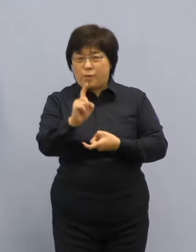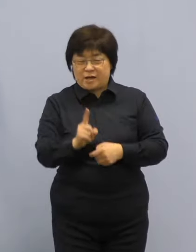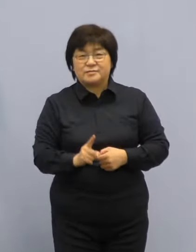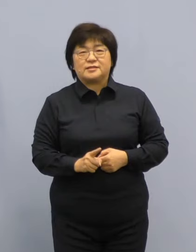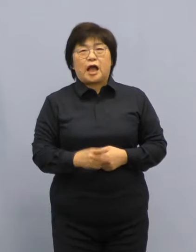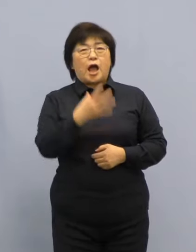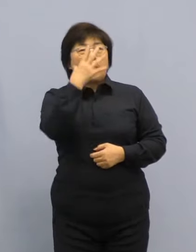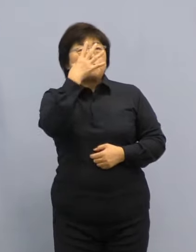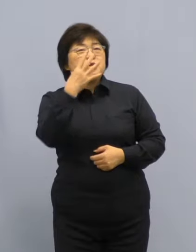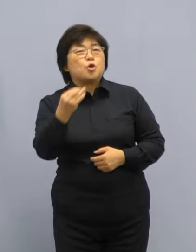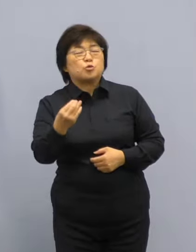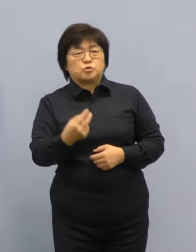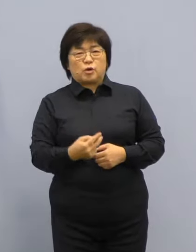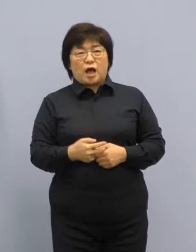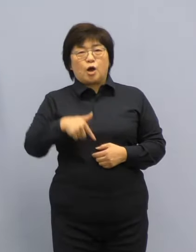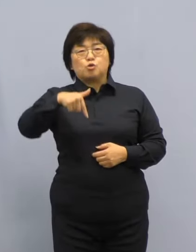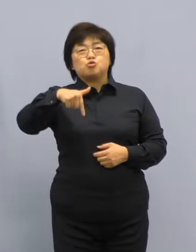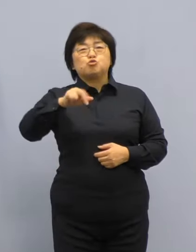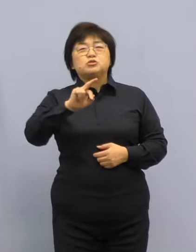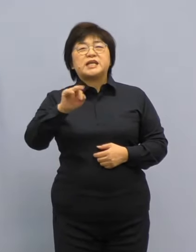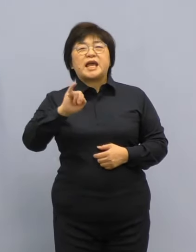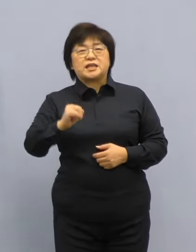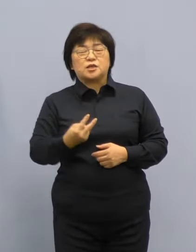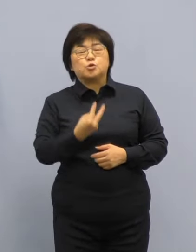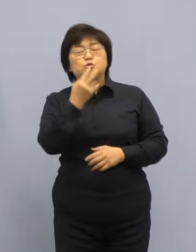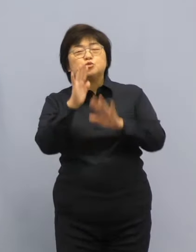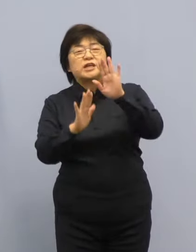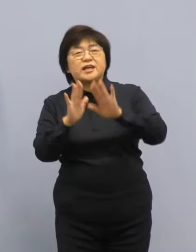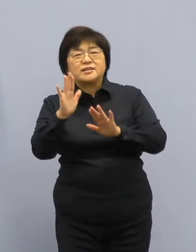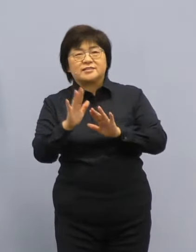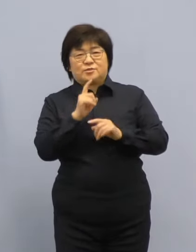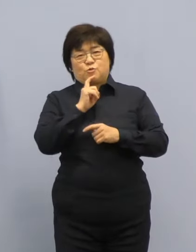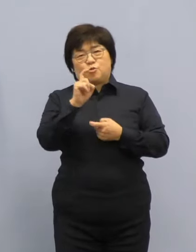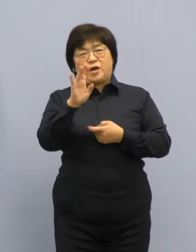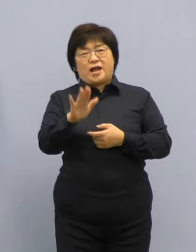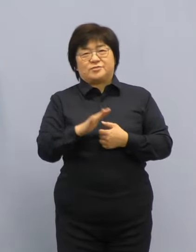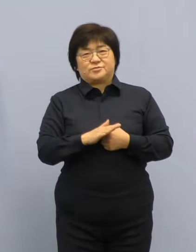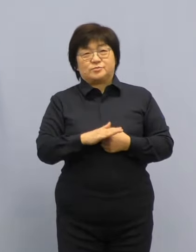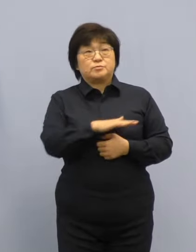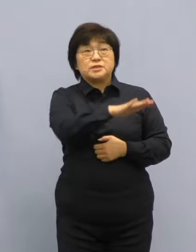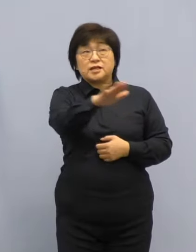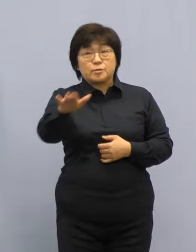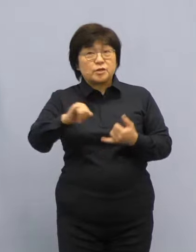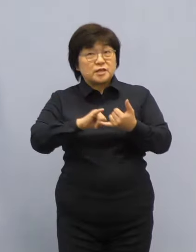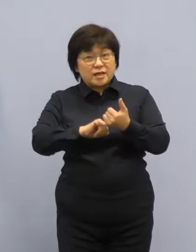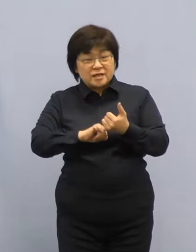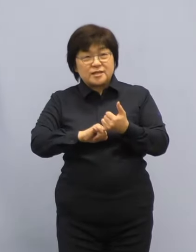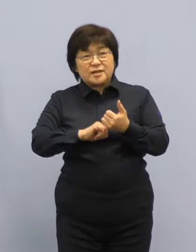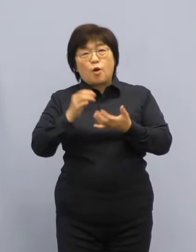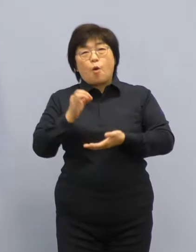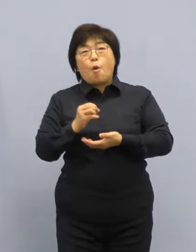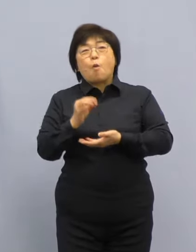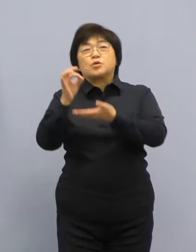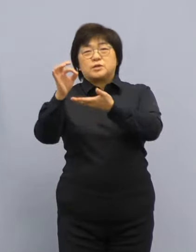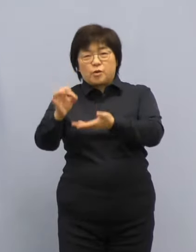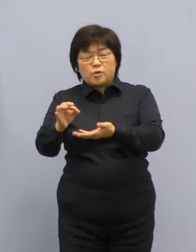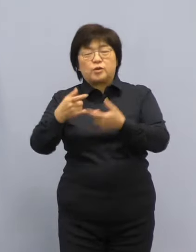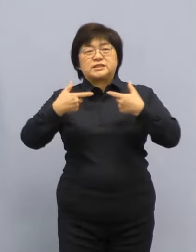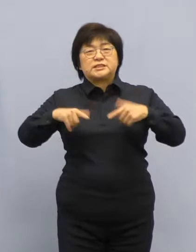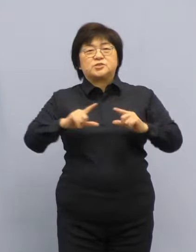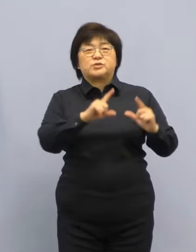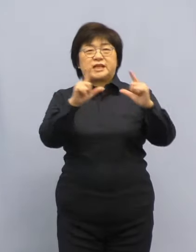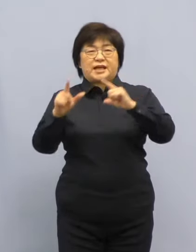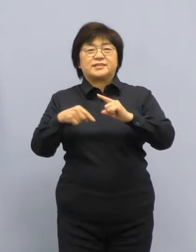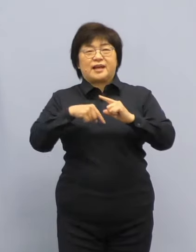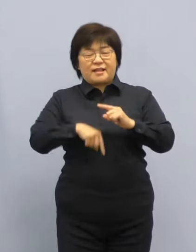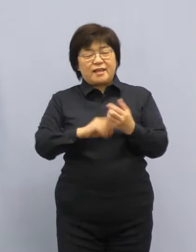魅力また風情といった花言葉があるそうです。ぜひ皆様方も贈り物だったり日常の生活の中で